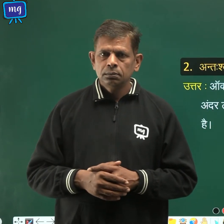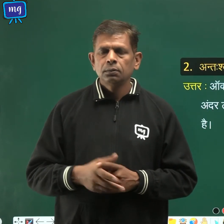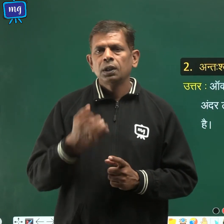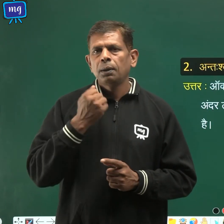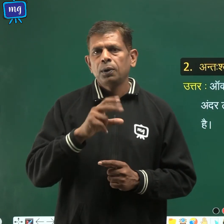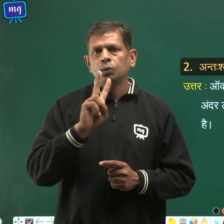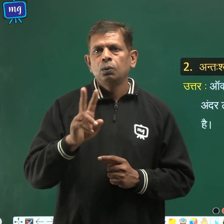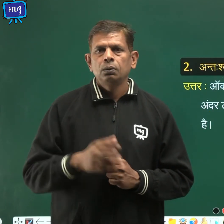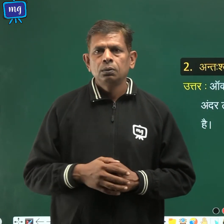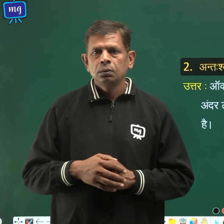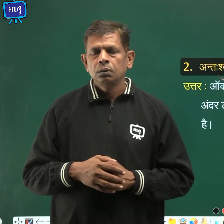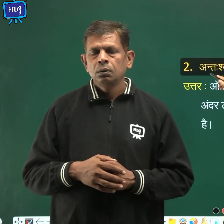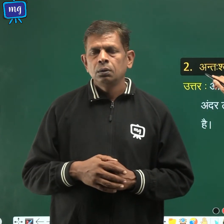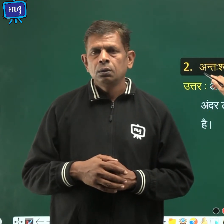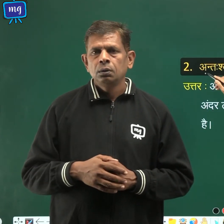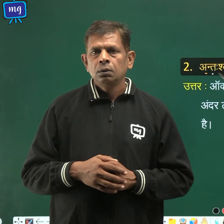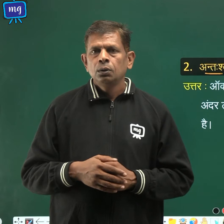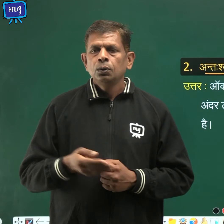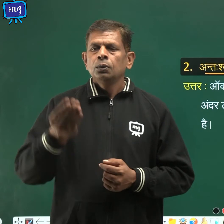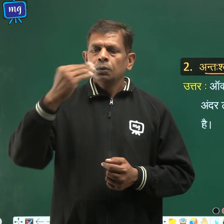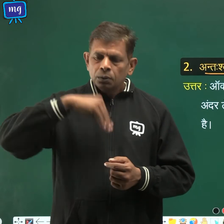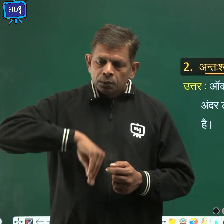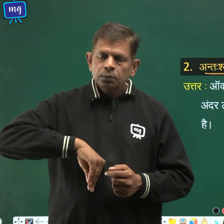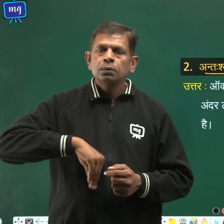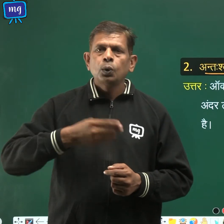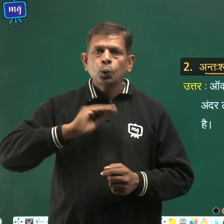नंबर 2, अंत श्वसन